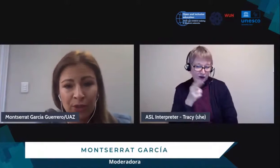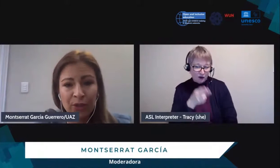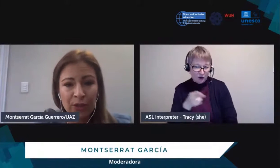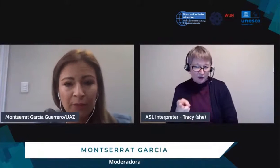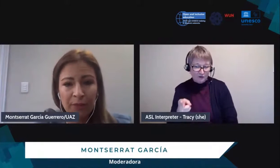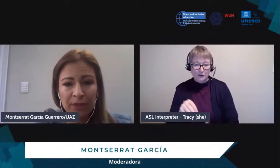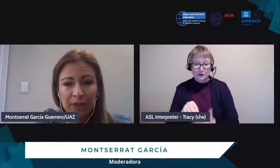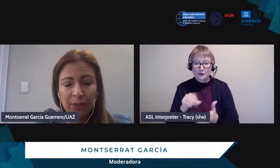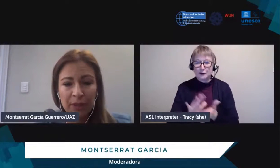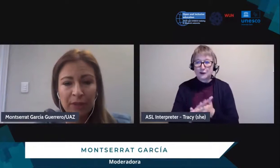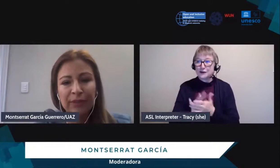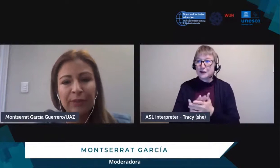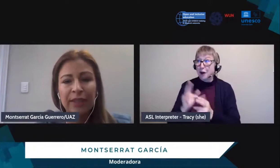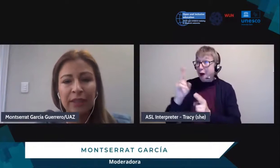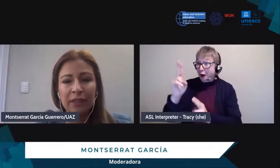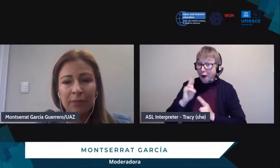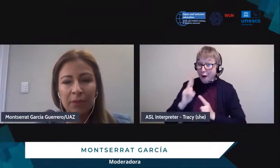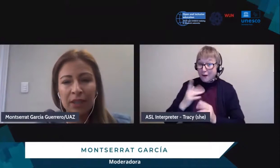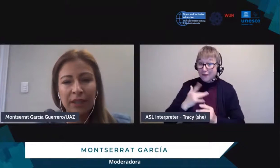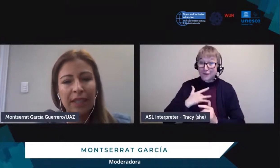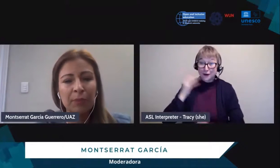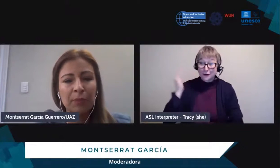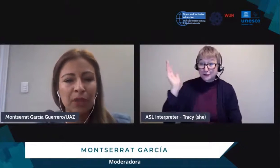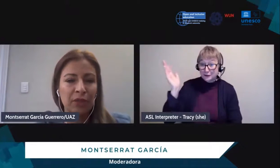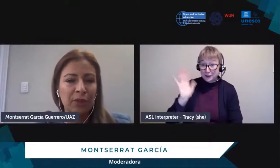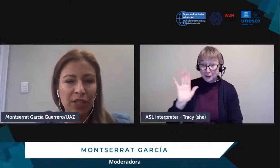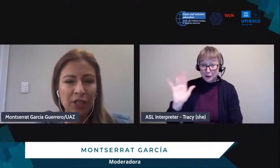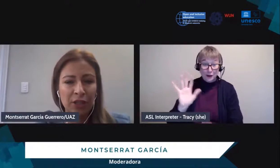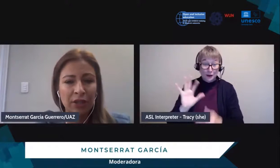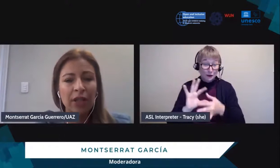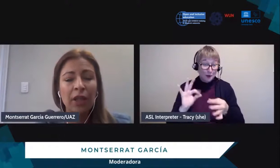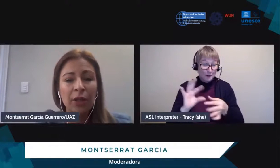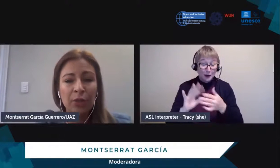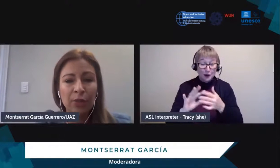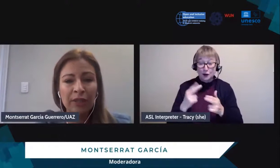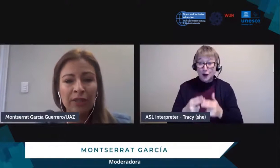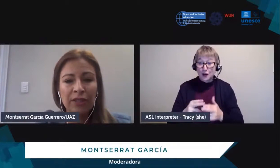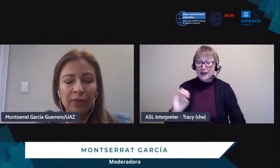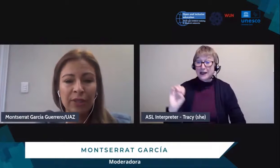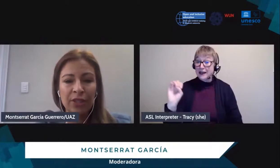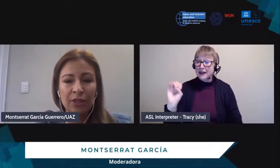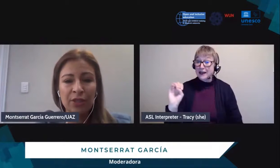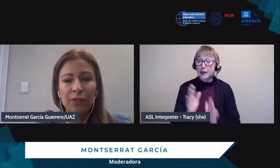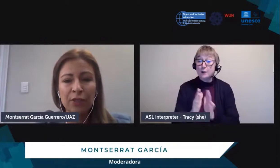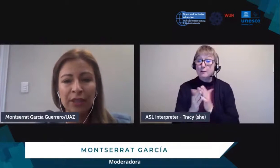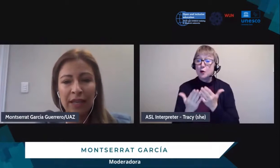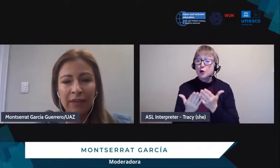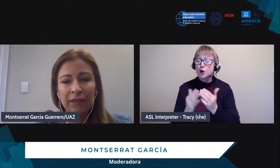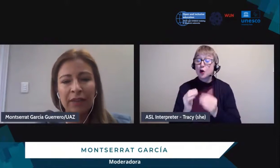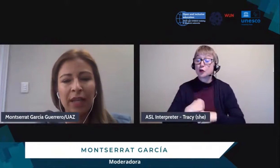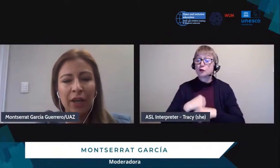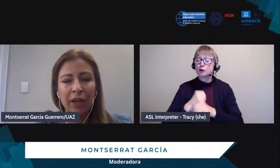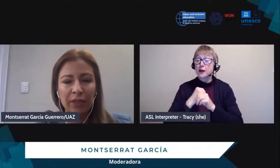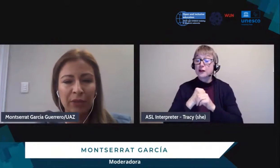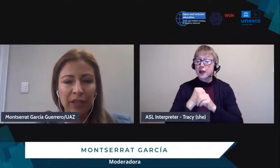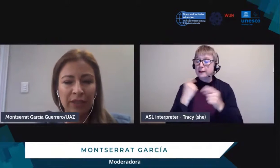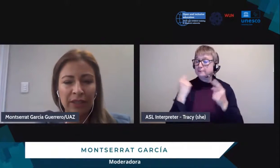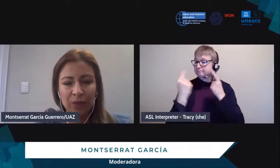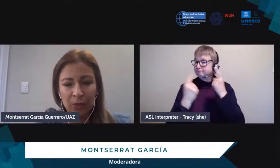un placer tenerla ella aquí con nosotros, con estas consideraciones actuales para aquellos alumnos o estudiantes con